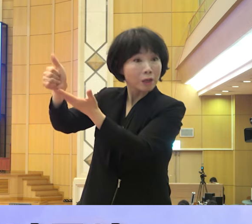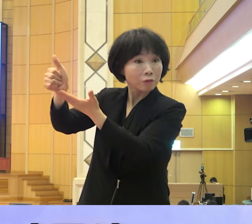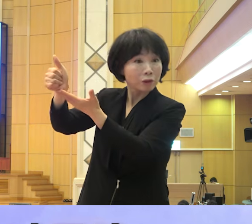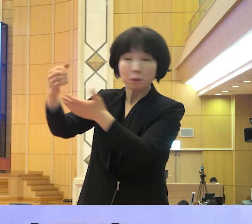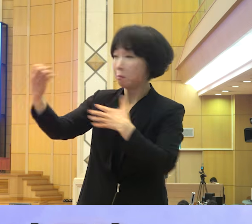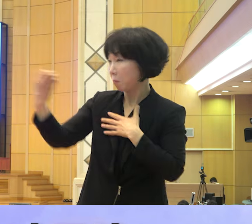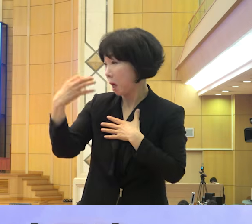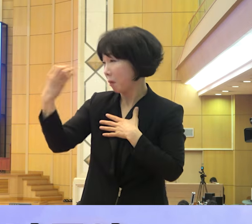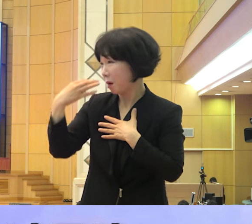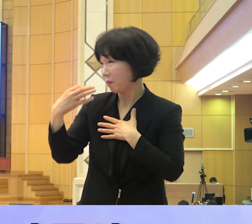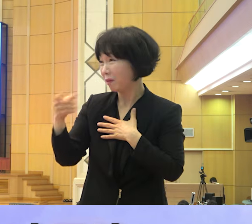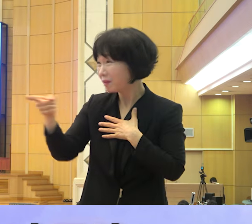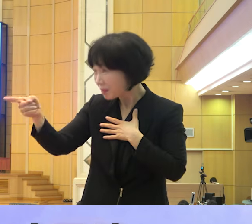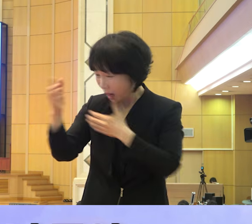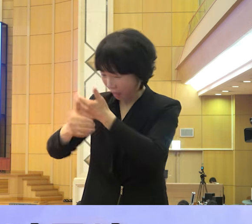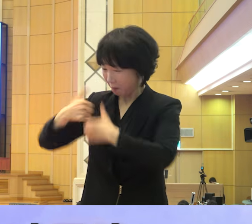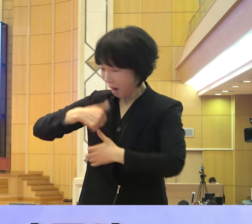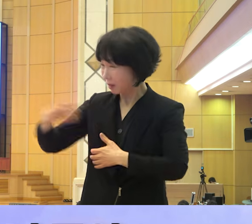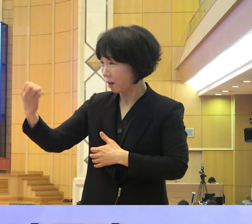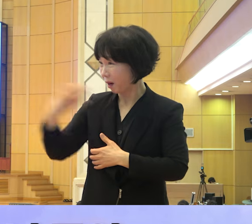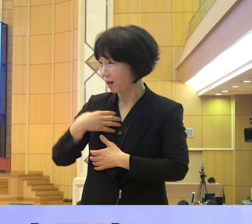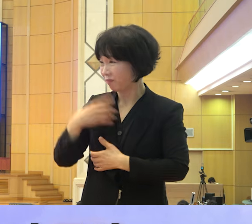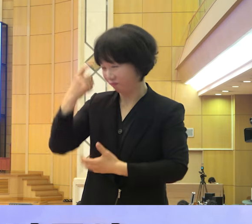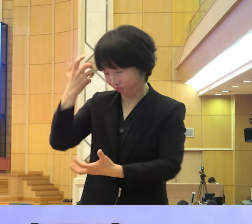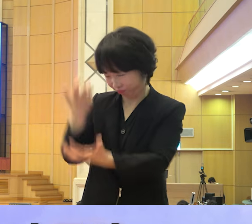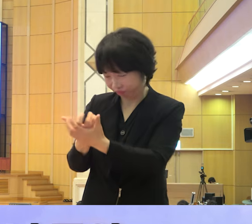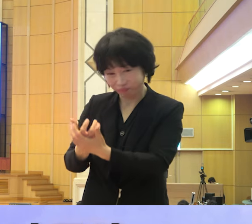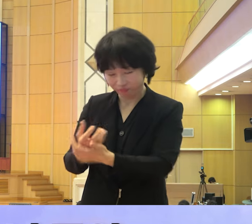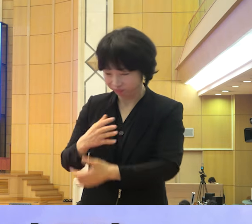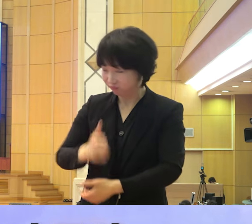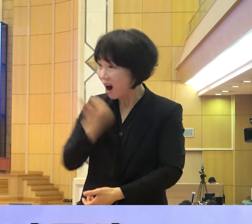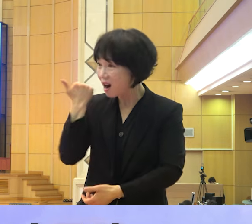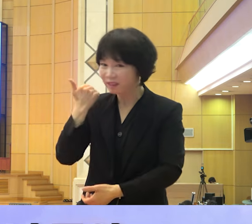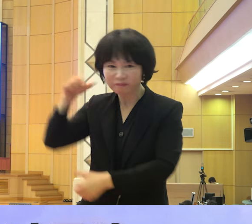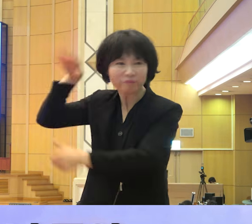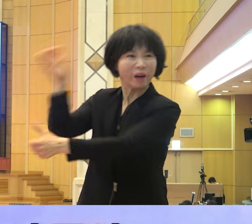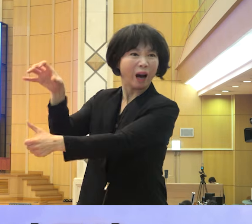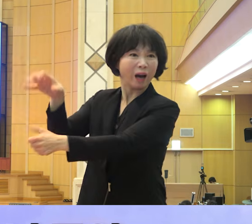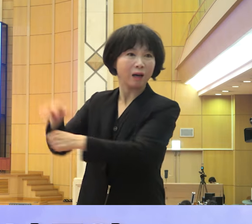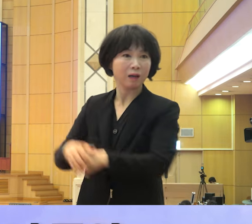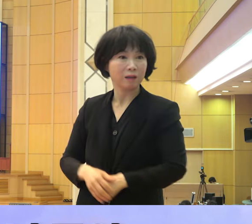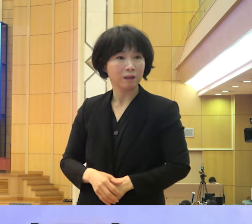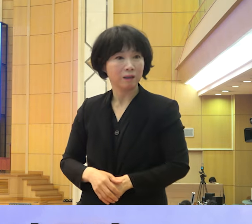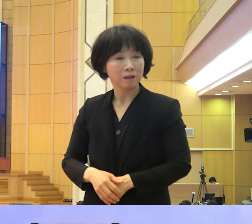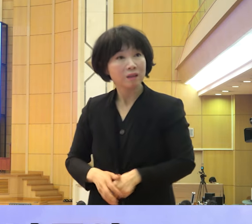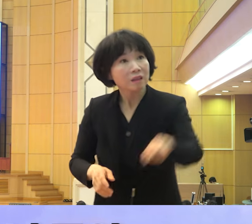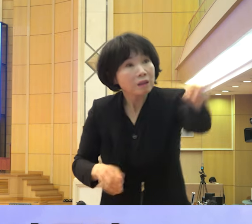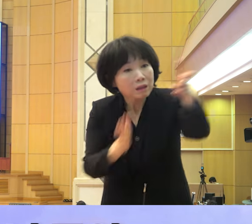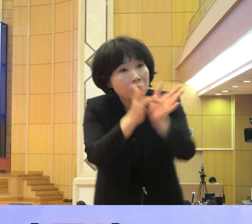말하니까 이르되, 이는 유대교 사람들이 요셉의 아들 예수가 아니냐,